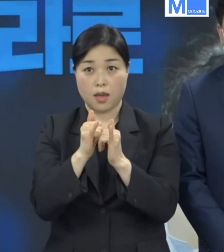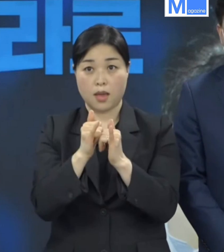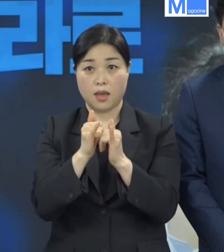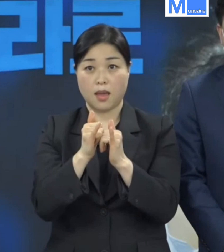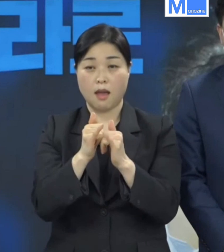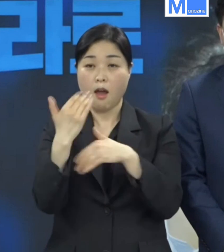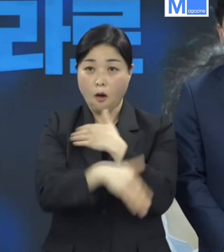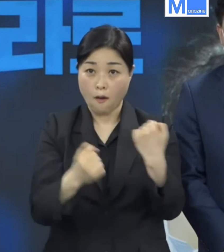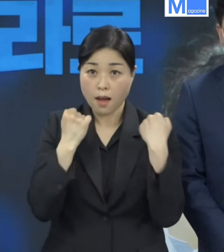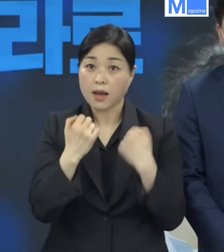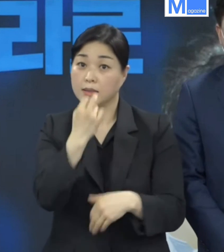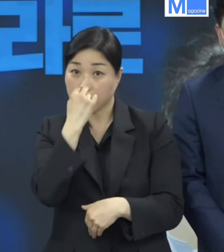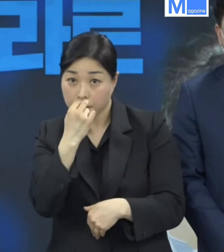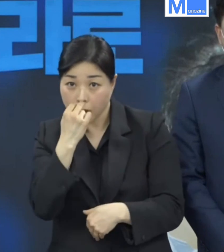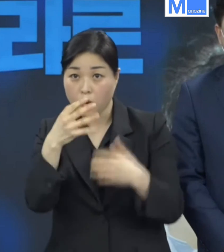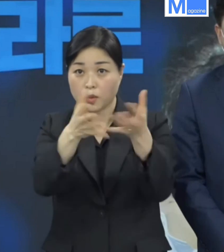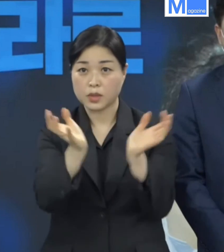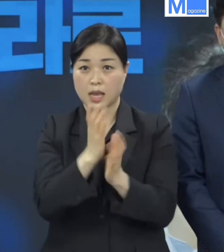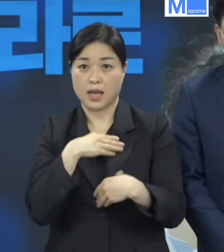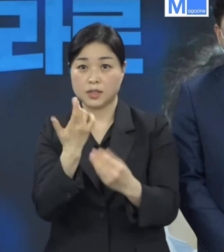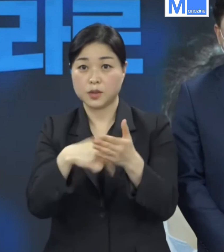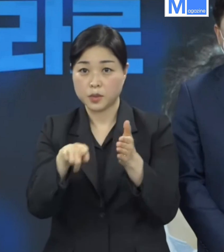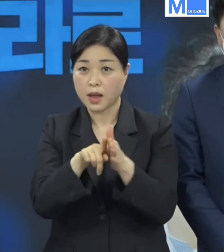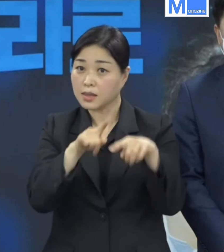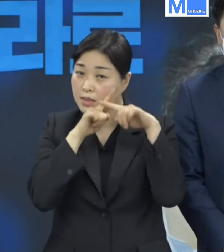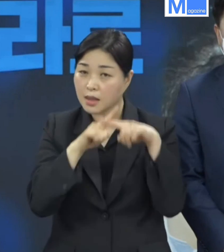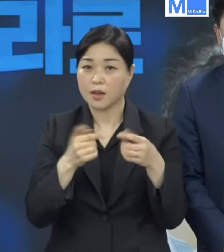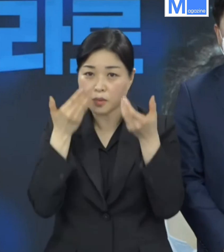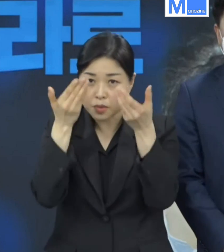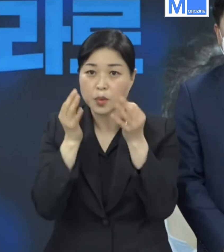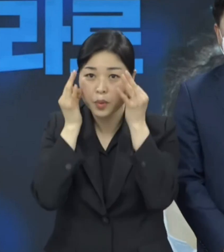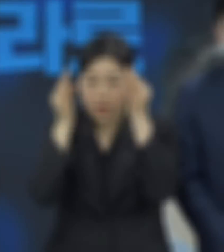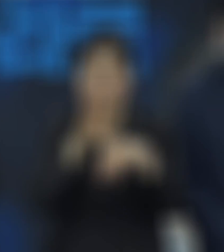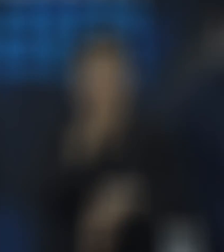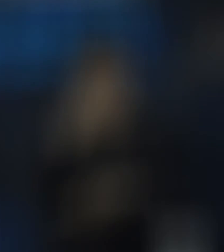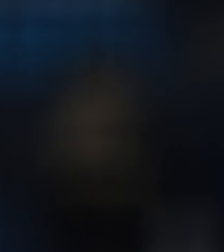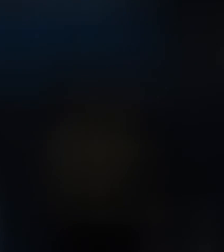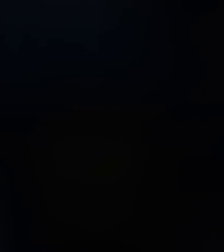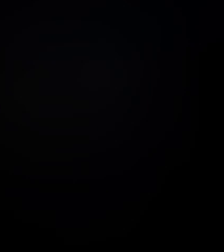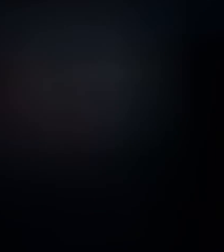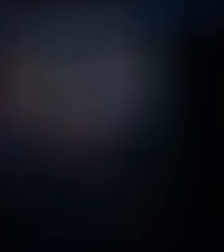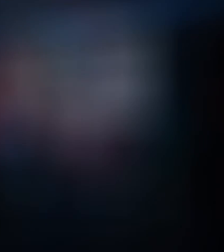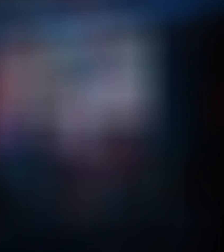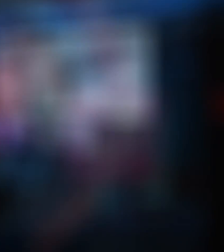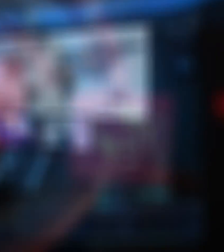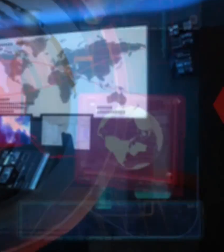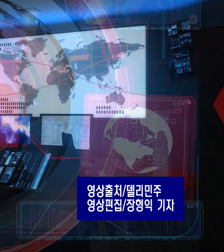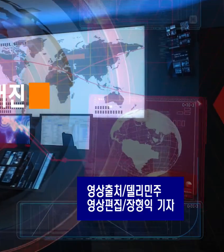공동체의 안전을 위한 희생과 헌신에 다시 한번 고개 숙여서 감사드립니다.